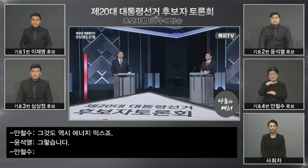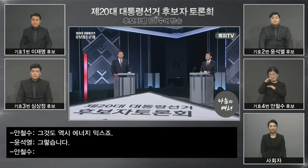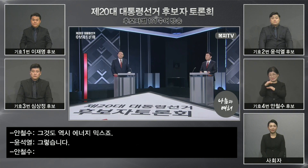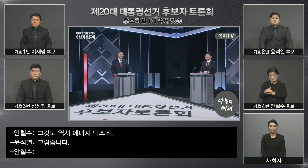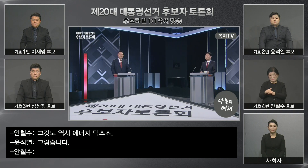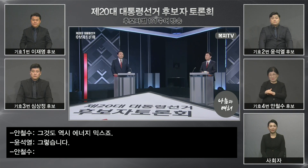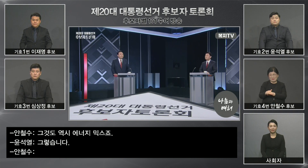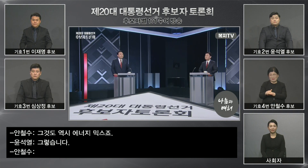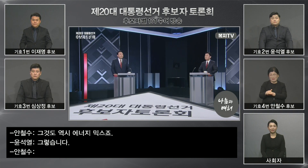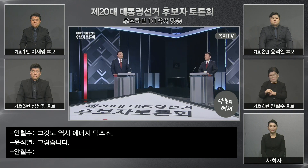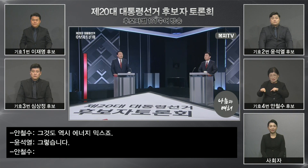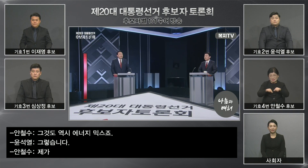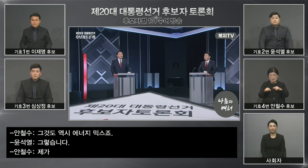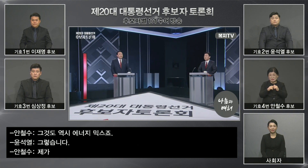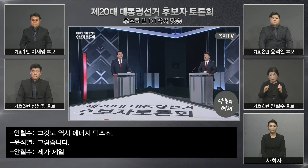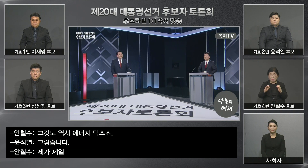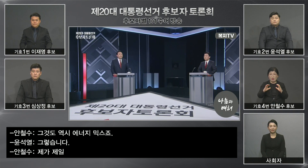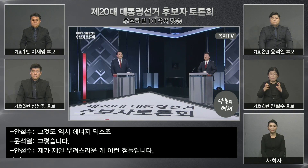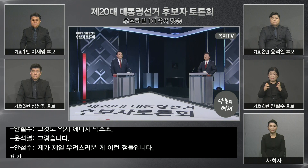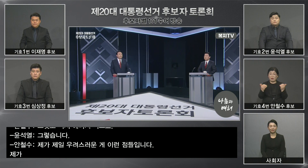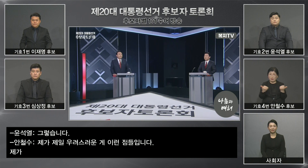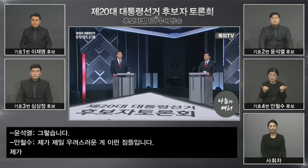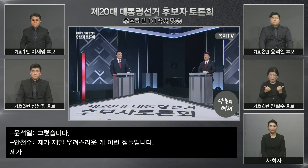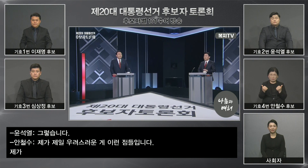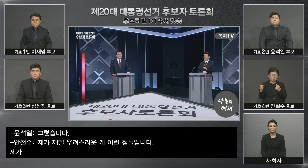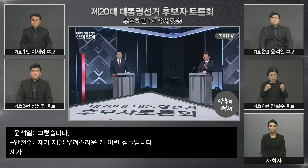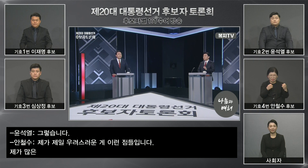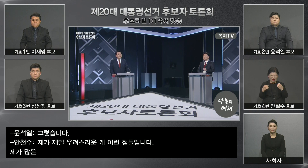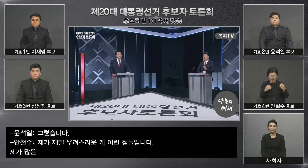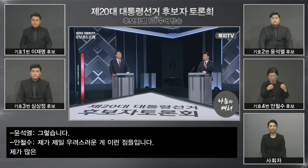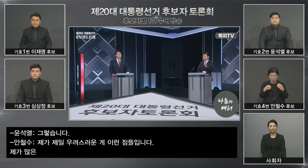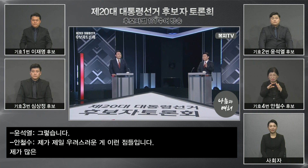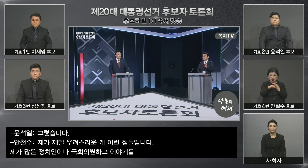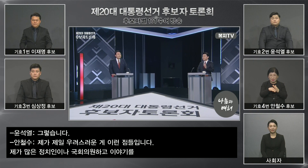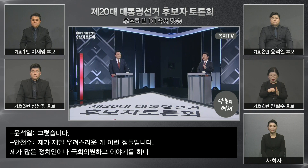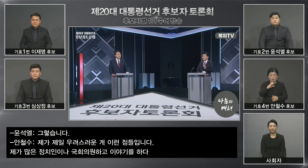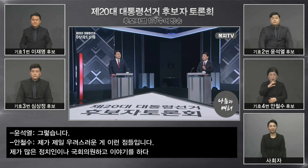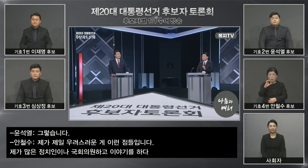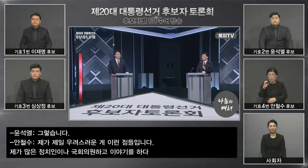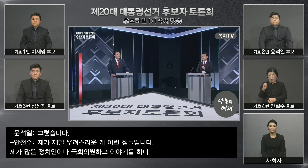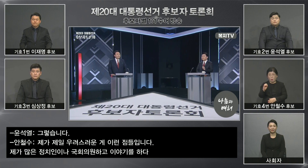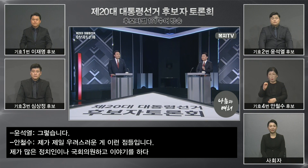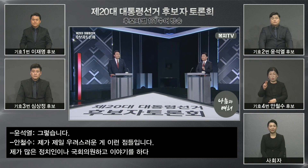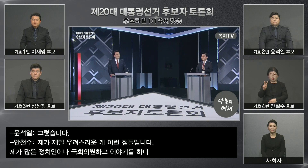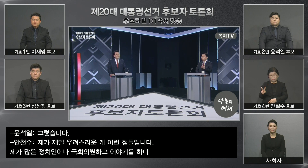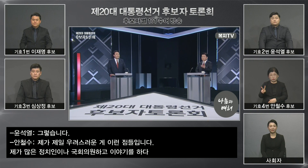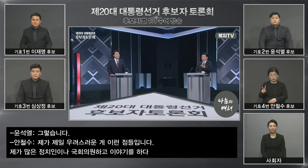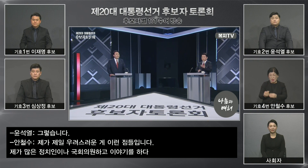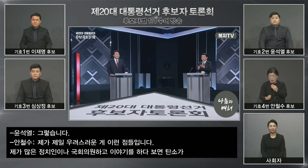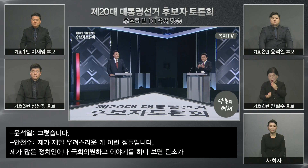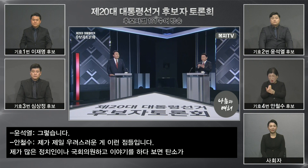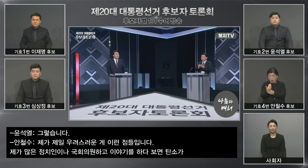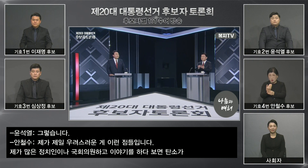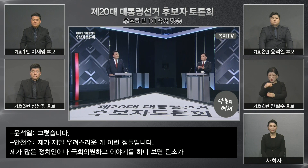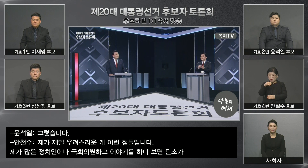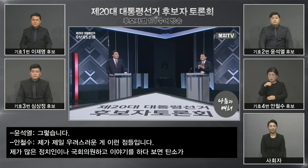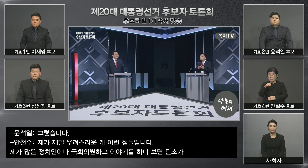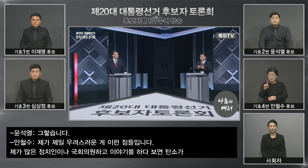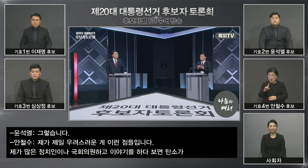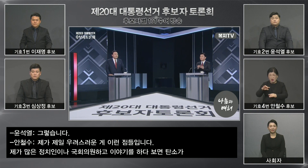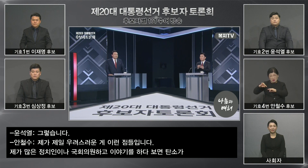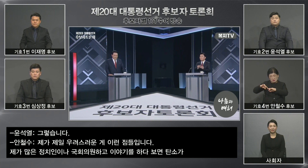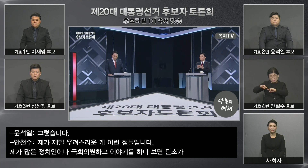많은 정치인이나 국회의원들하고 이야기를 하다 보면 탄소가 발생되는 곳이